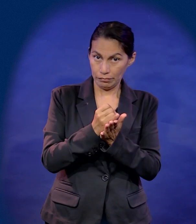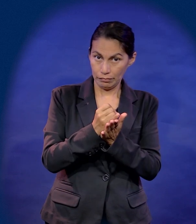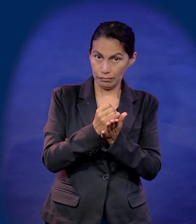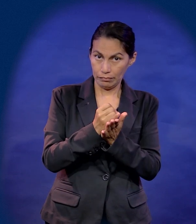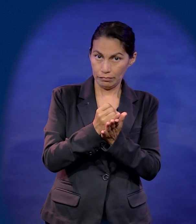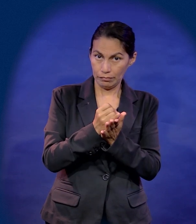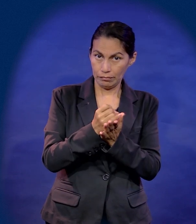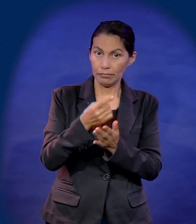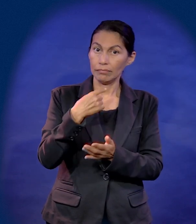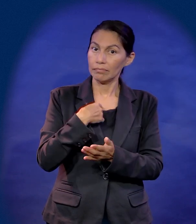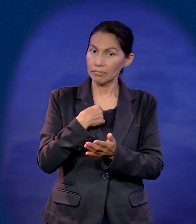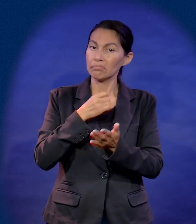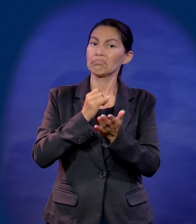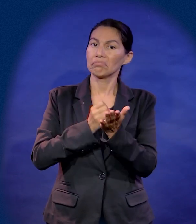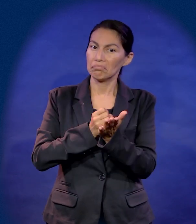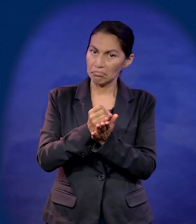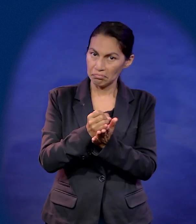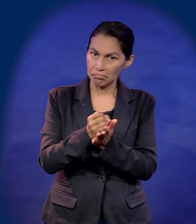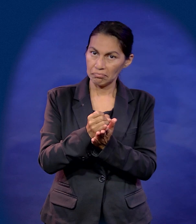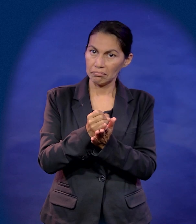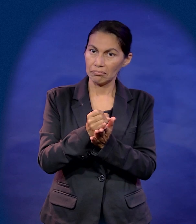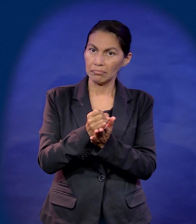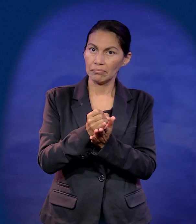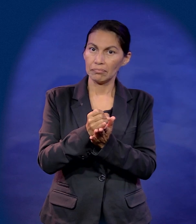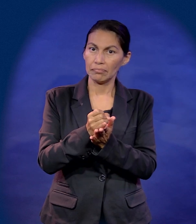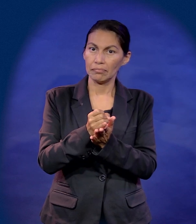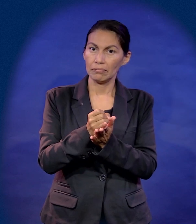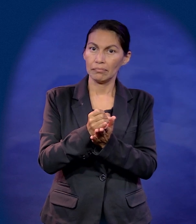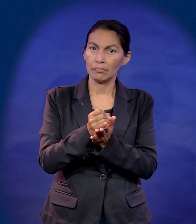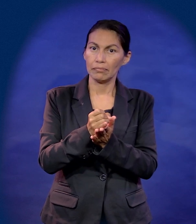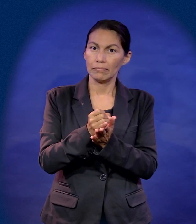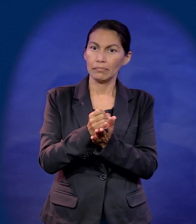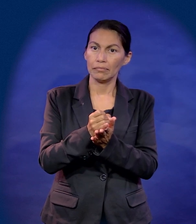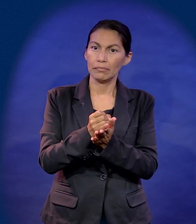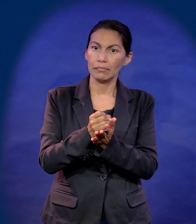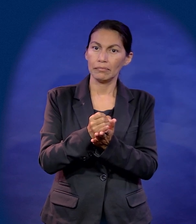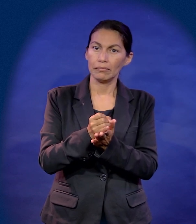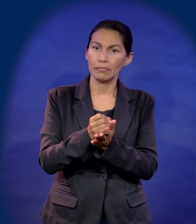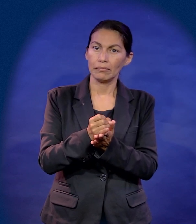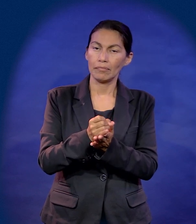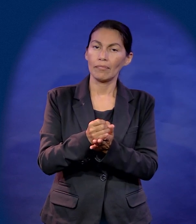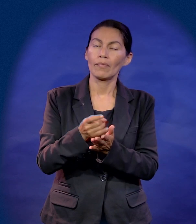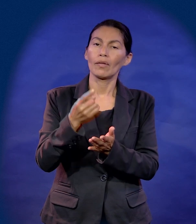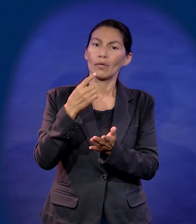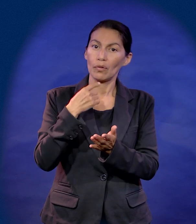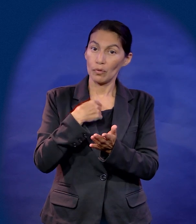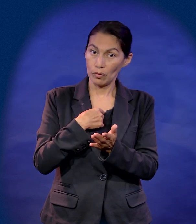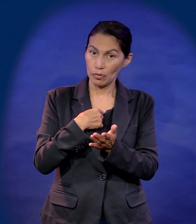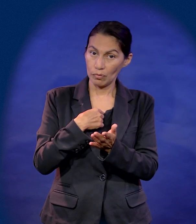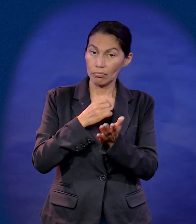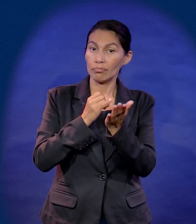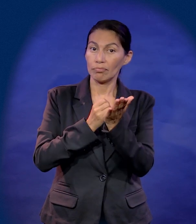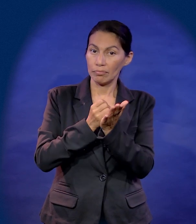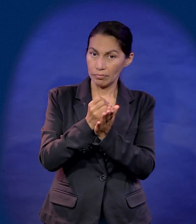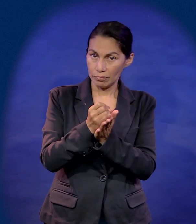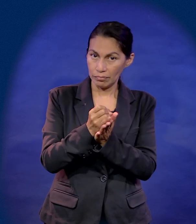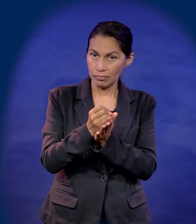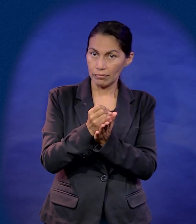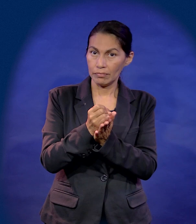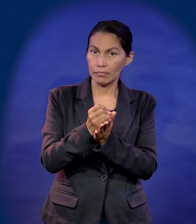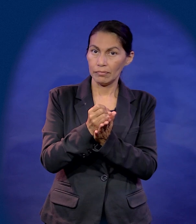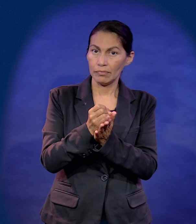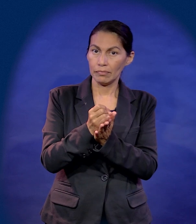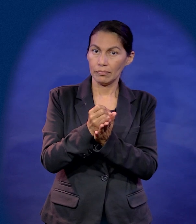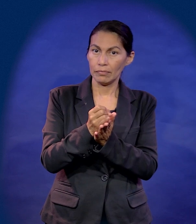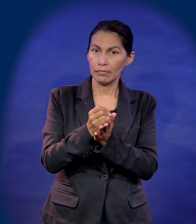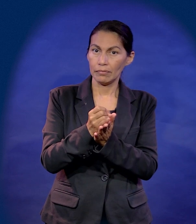Grábate esto. He decidido. A ver, repítelo con ánimo. 1, 2, 3. He decidido. A ver, a coro,